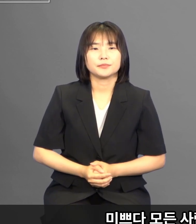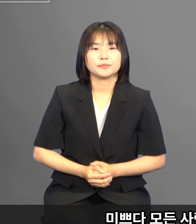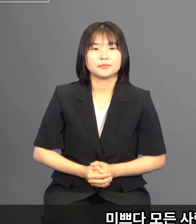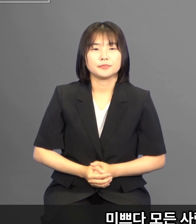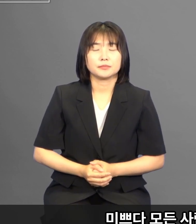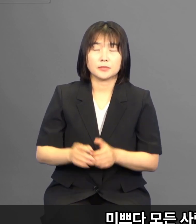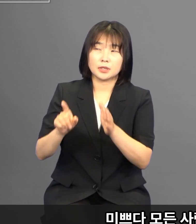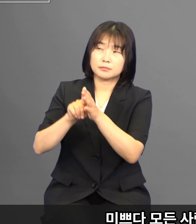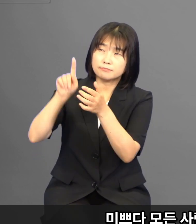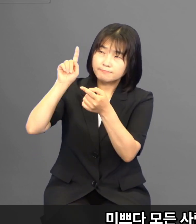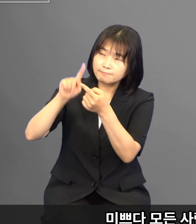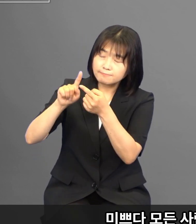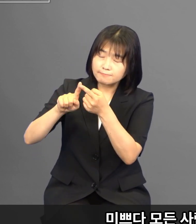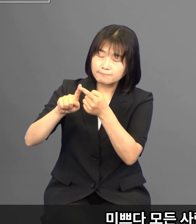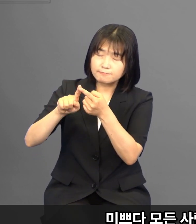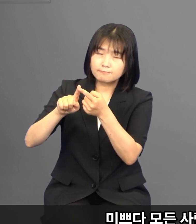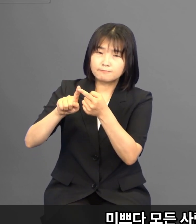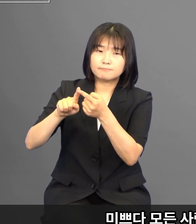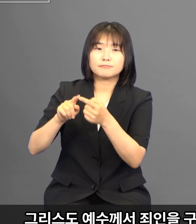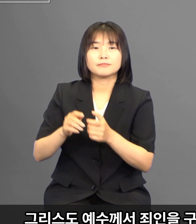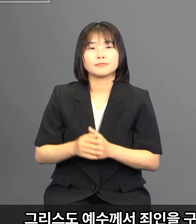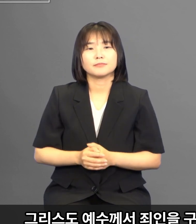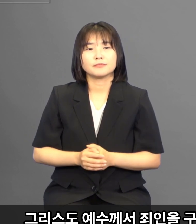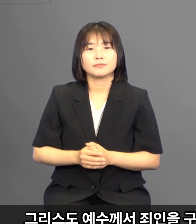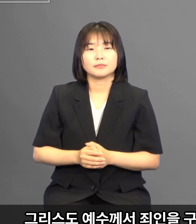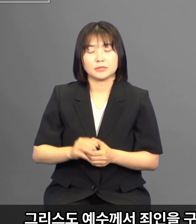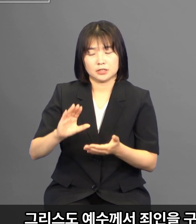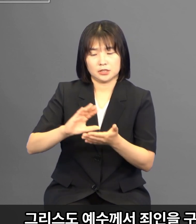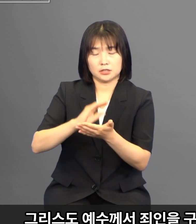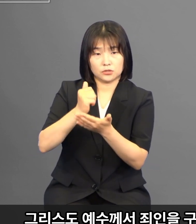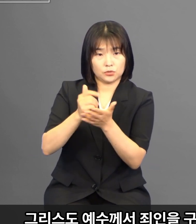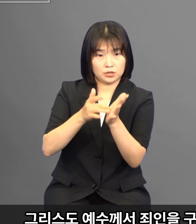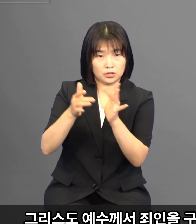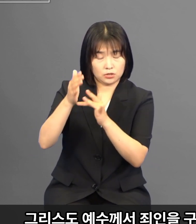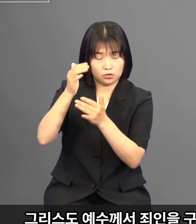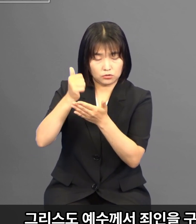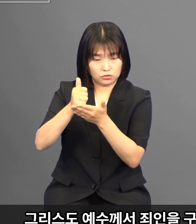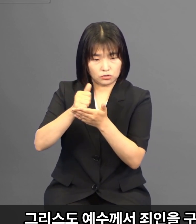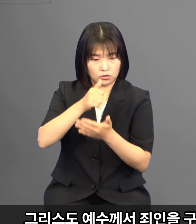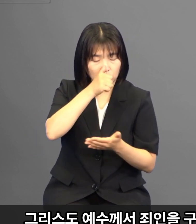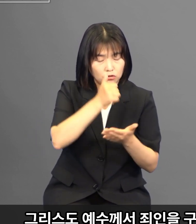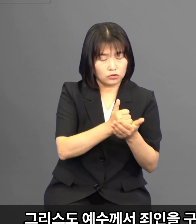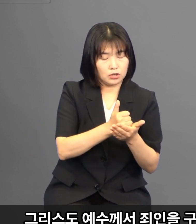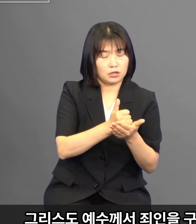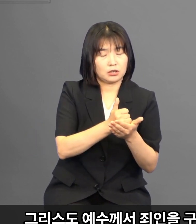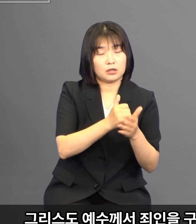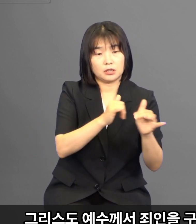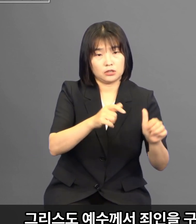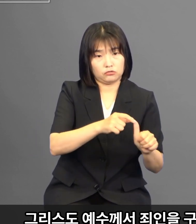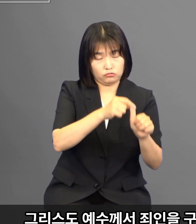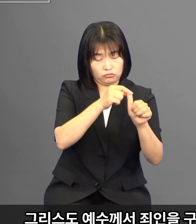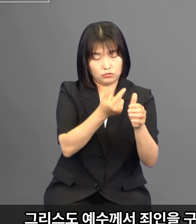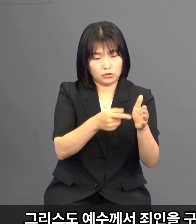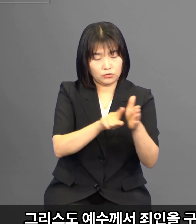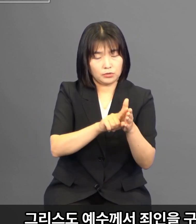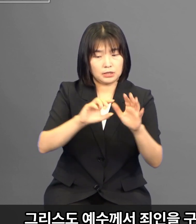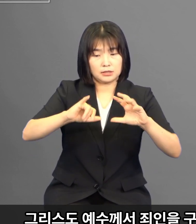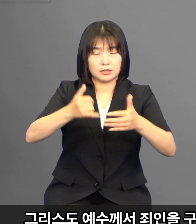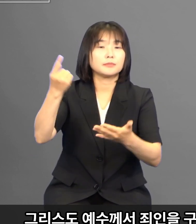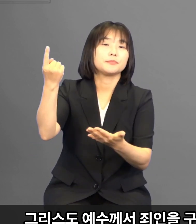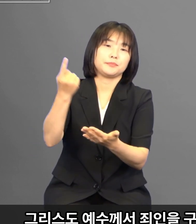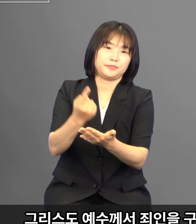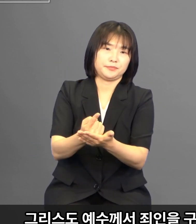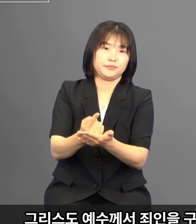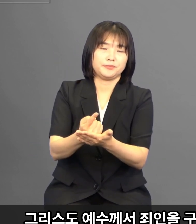미쁘다 모든 사람이 받을 만한 이 말이요 그리스도 예수께서 죄인을 구원하시려고 세상에 임하셨다 하였도다.